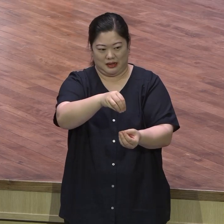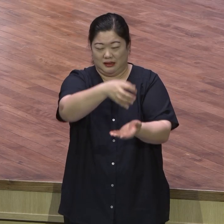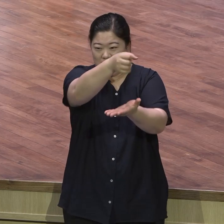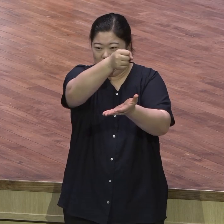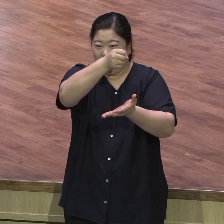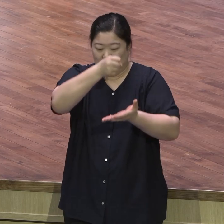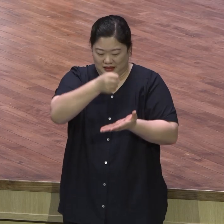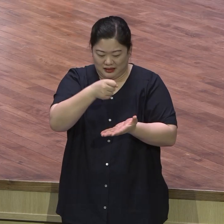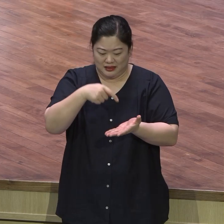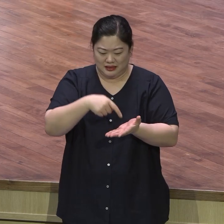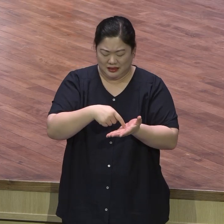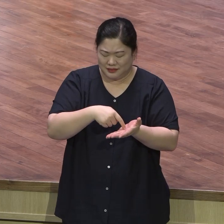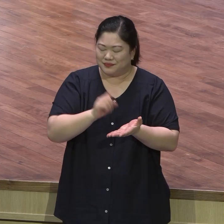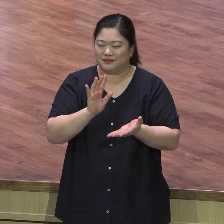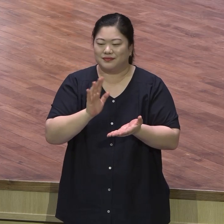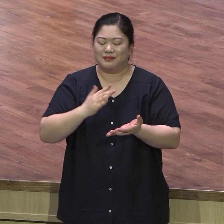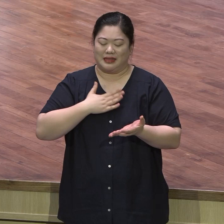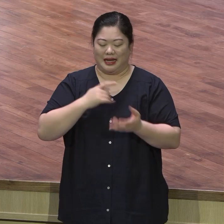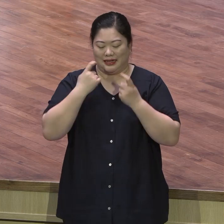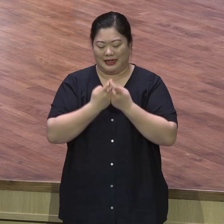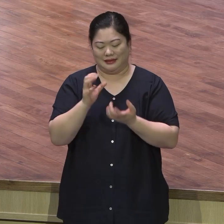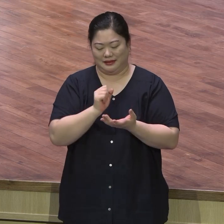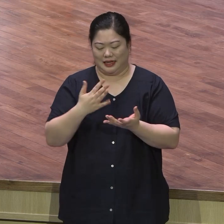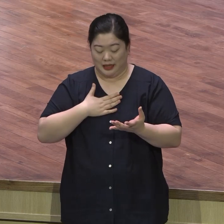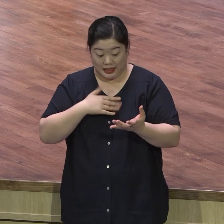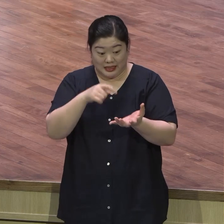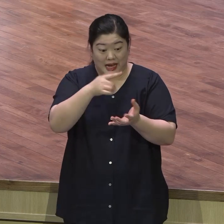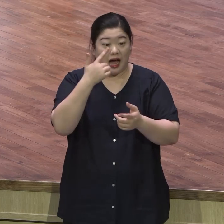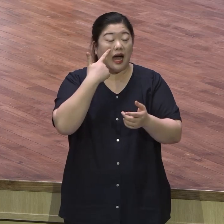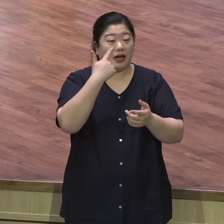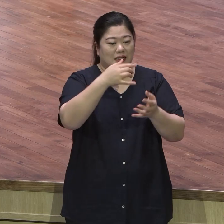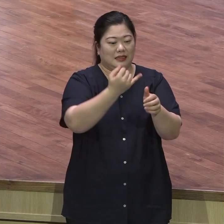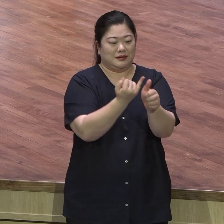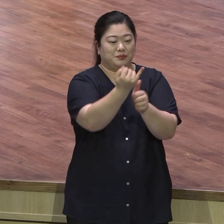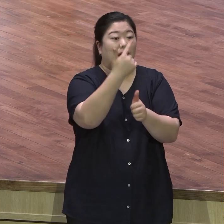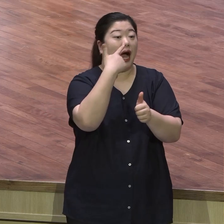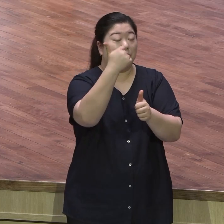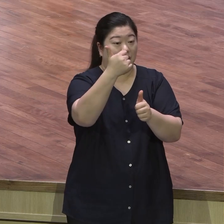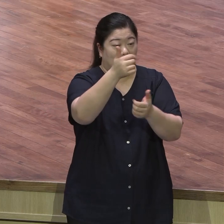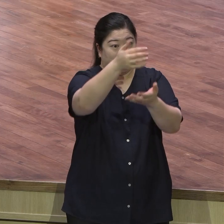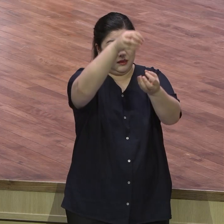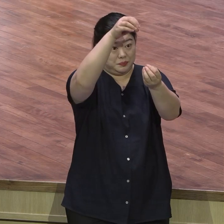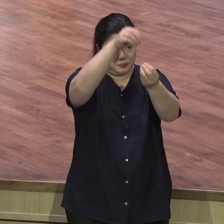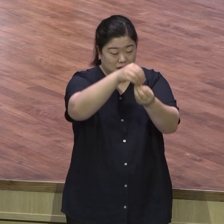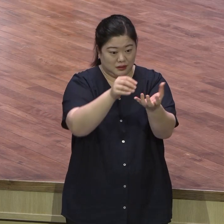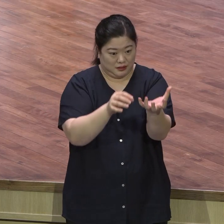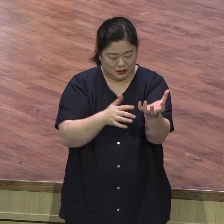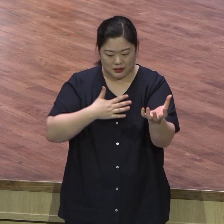교회의 모든 내 재산을 다 교회에 헌신해라.